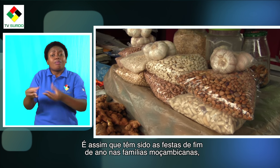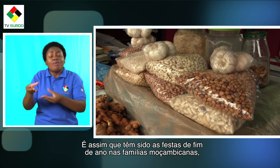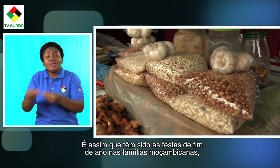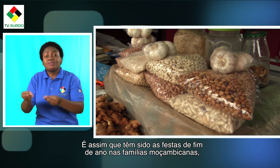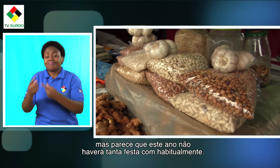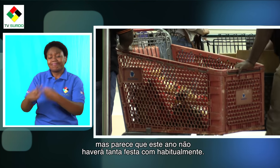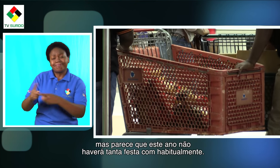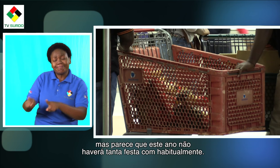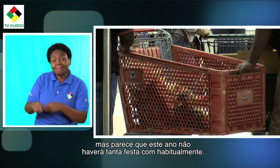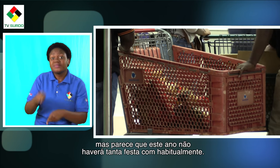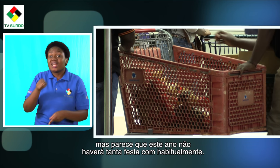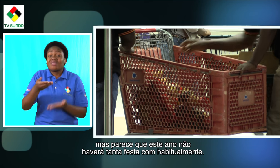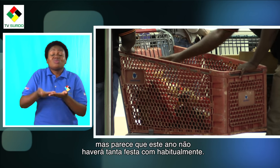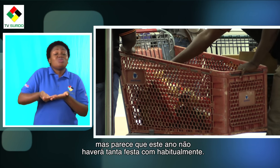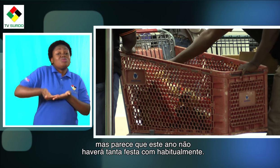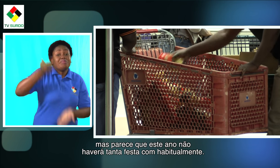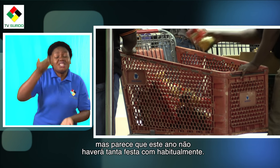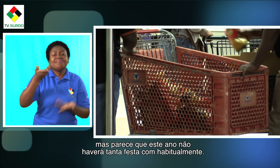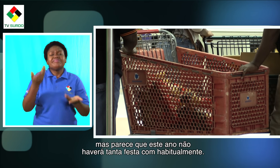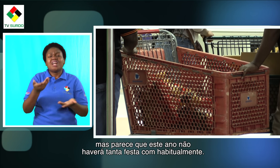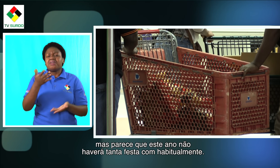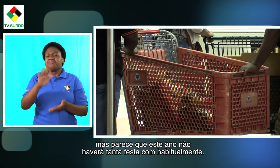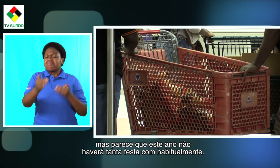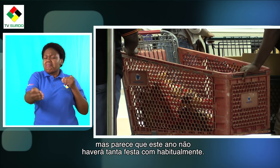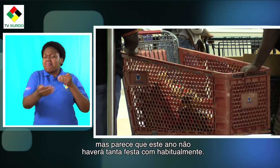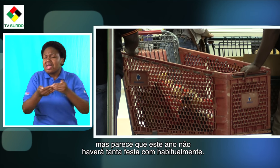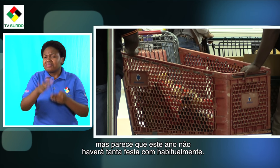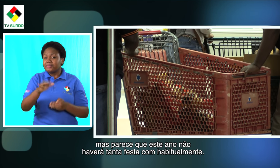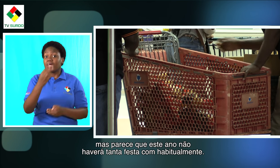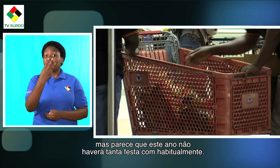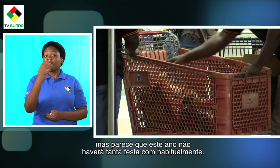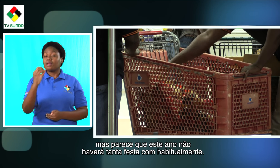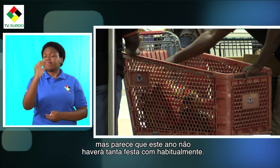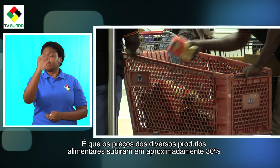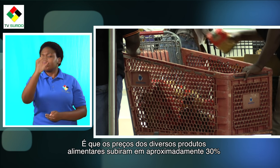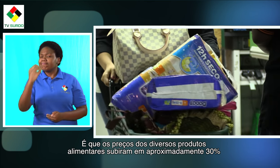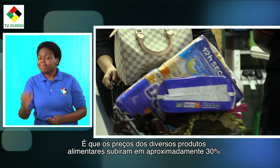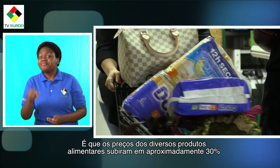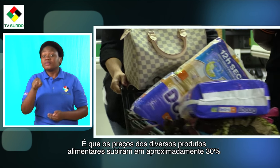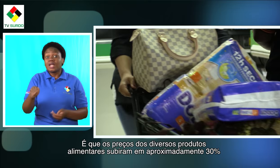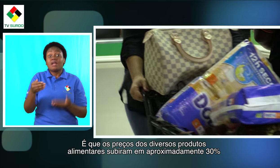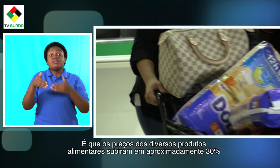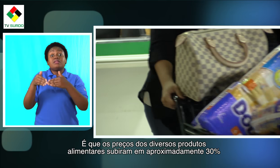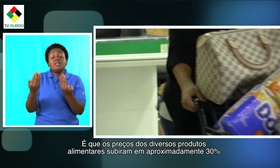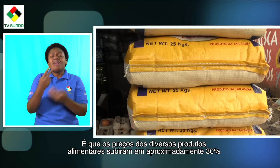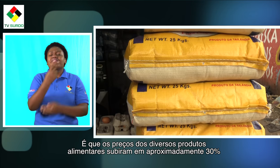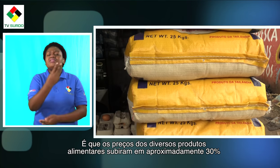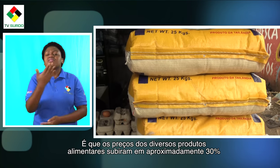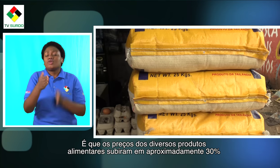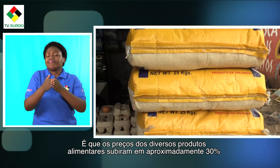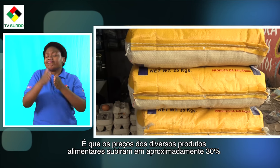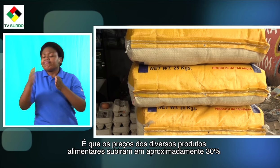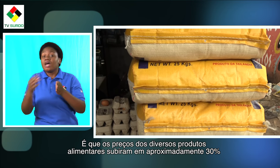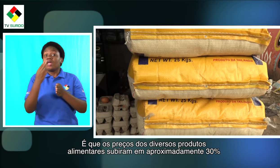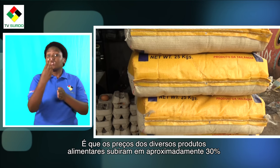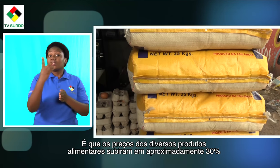moçambicanas. Mas parece que este ano não haverá tanta festa como habitualmente. É que os preços dos diversos produtos